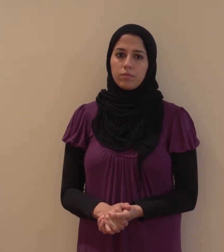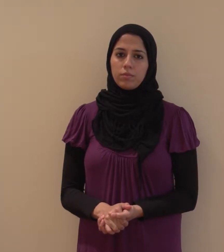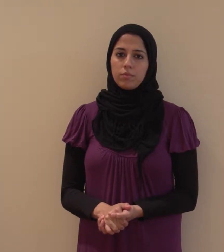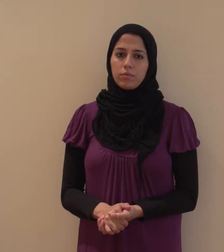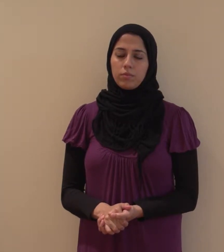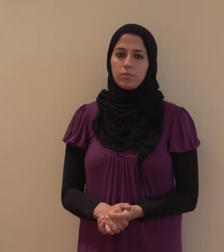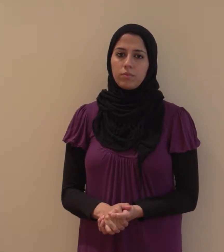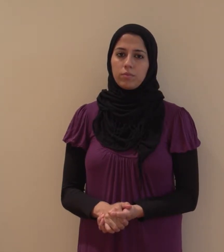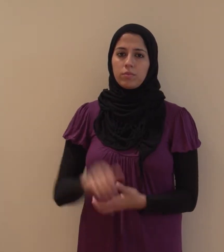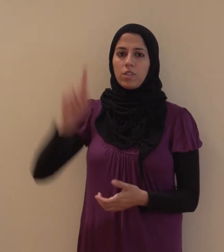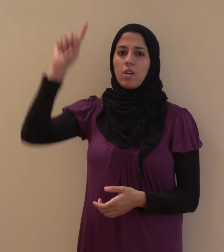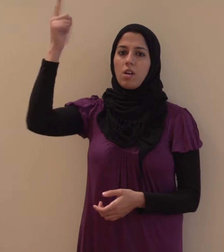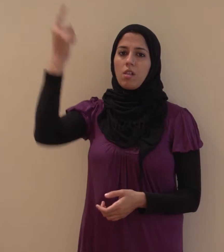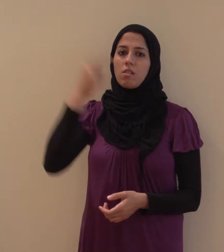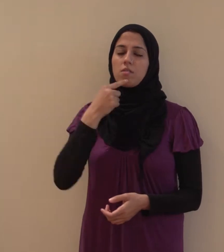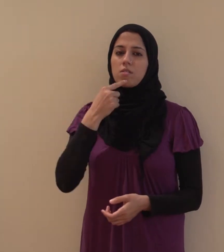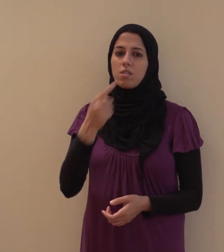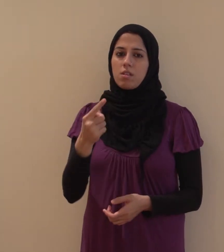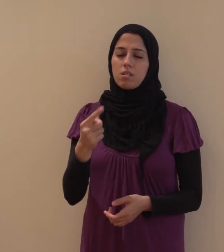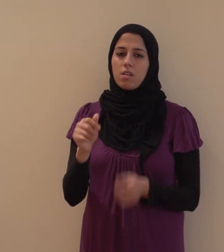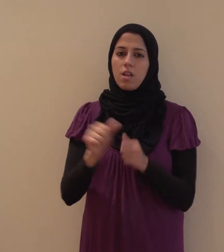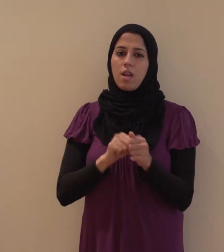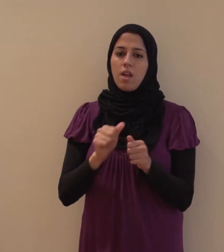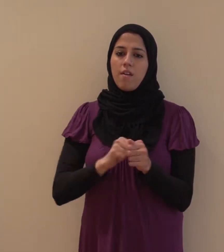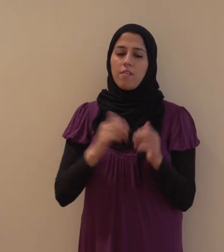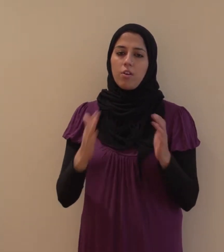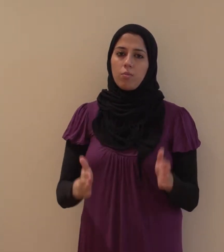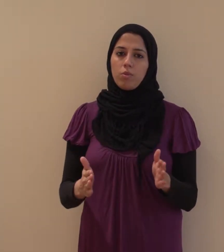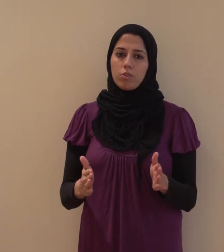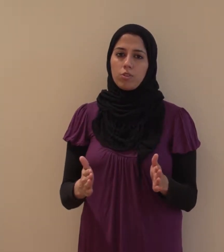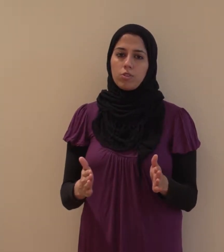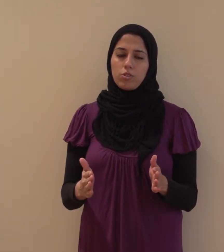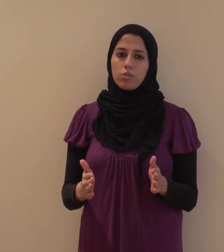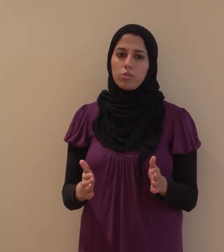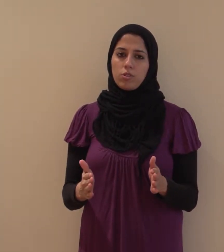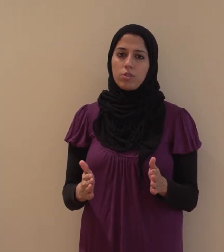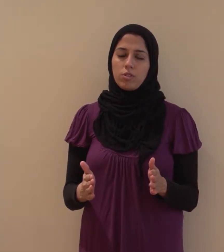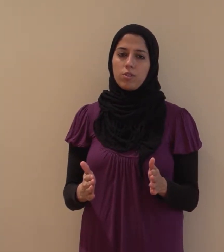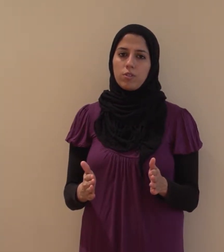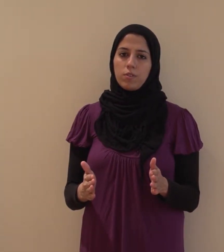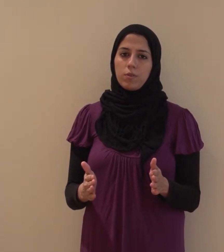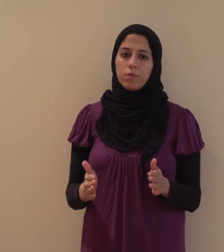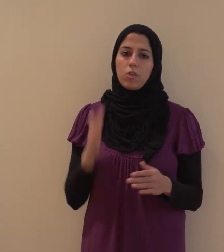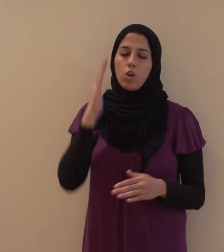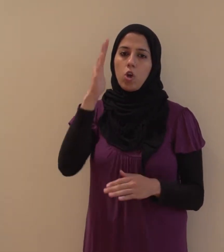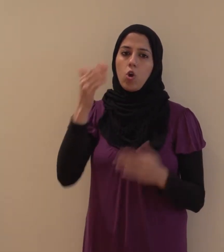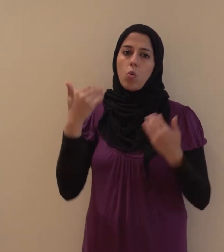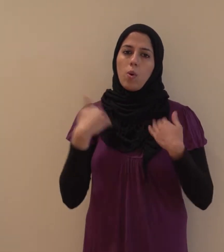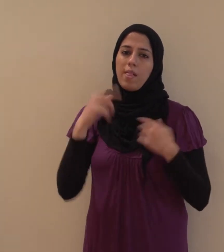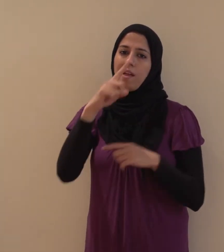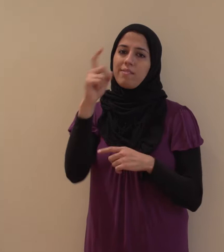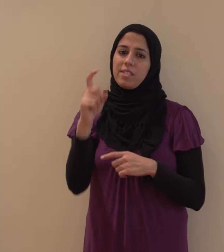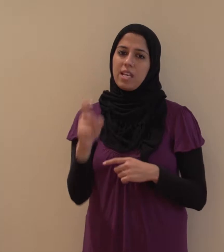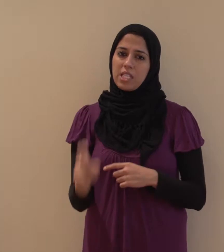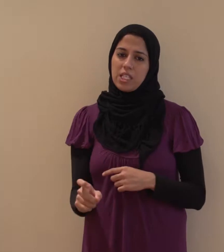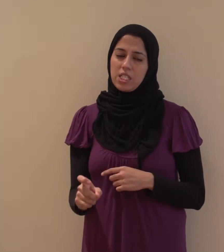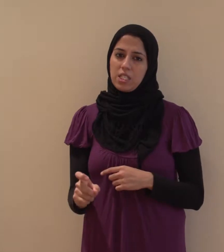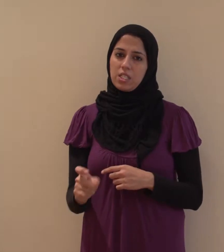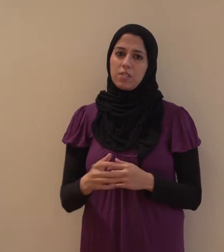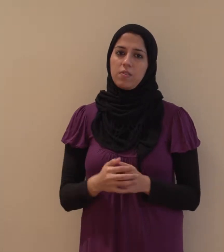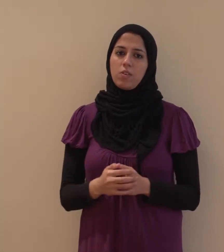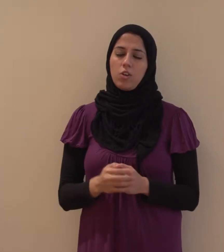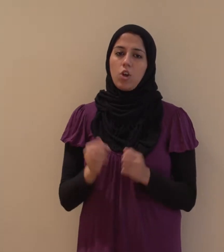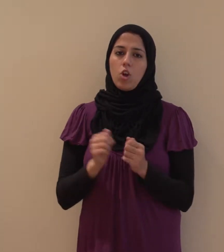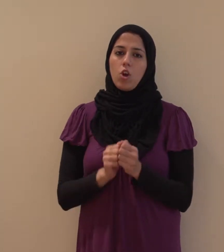test of the death. وَنَبْلُوكُمْ, and we will send you trials. بِالشَّرِّ وَالْخَيْرِ فِتْنَةً, with evil